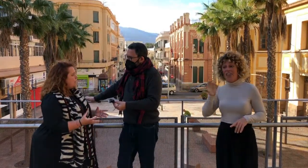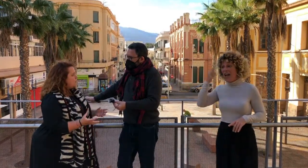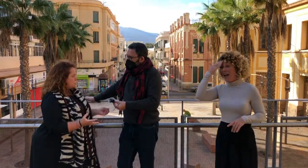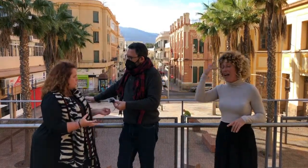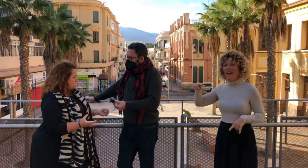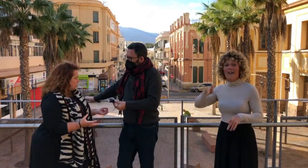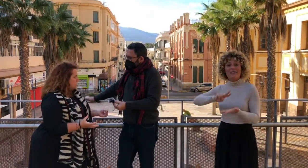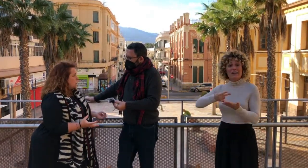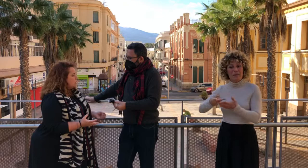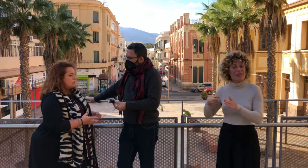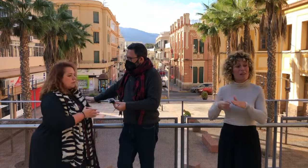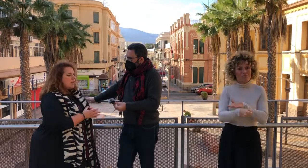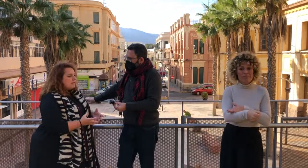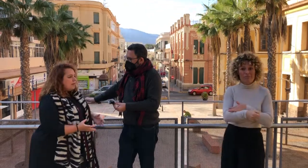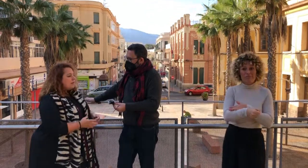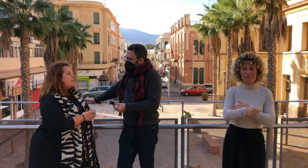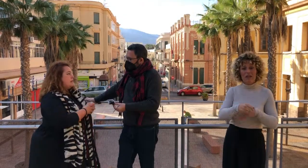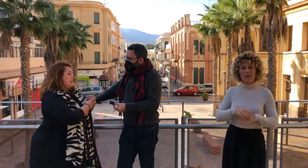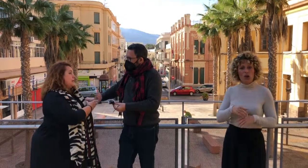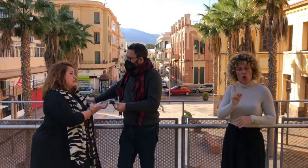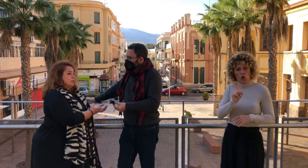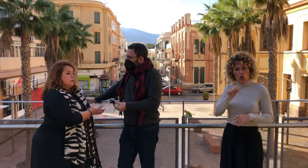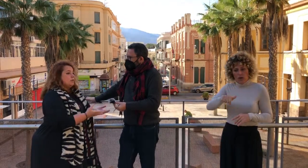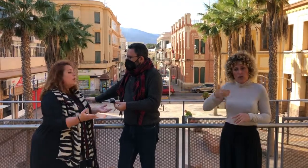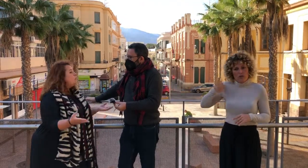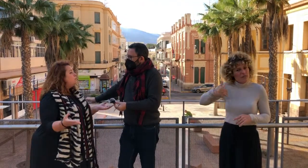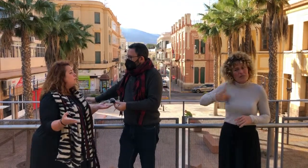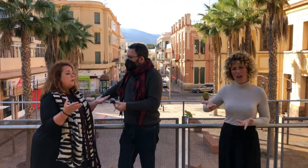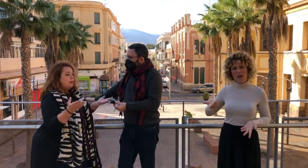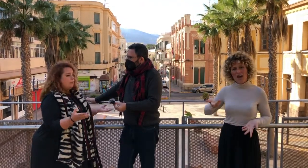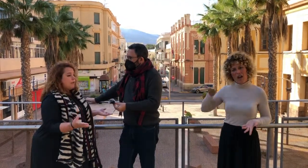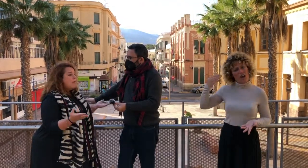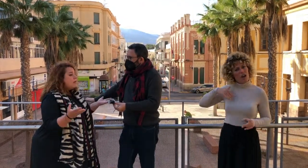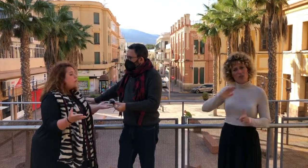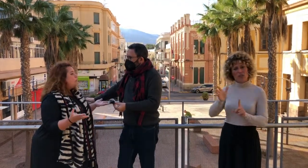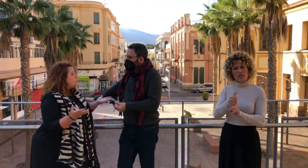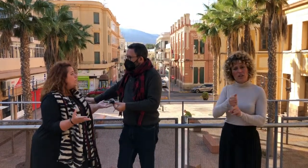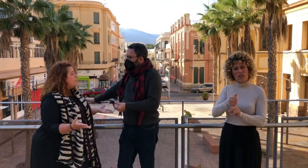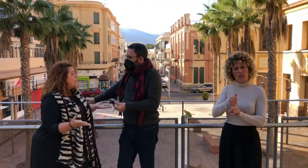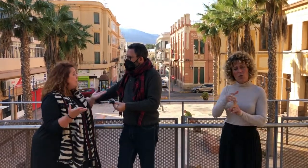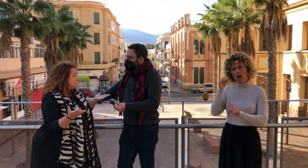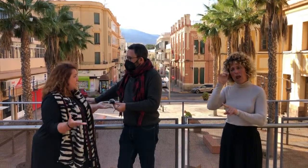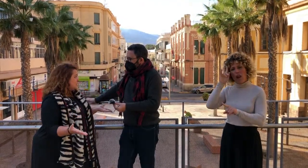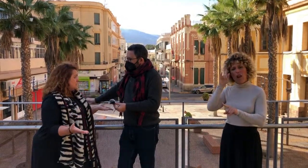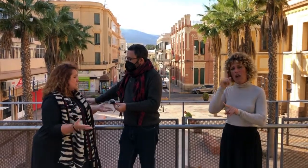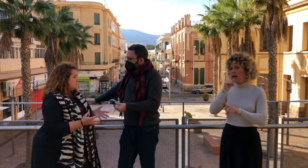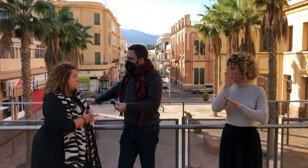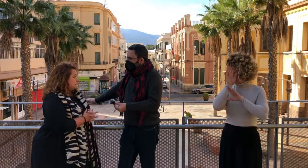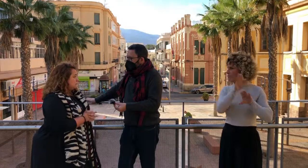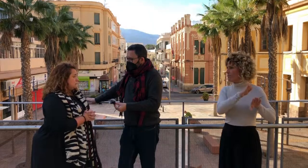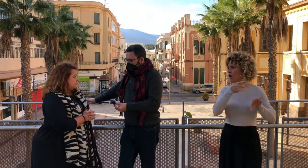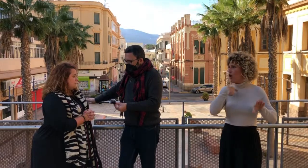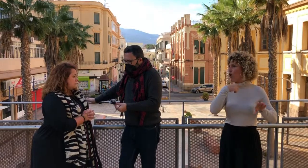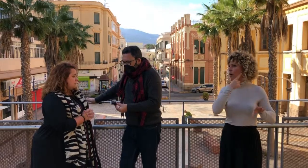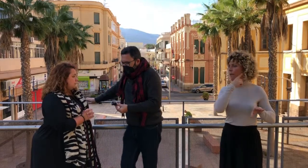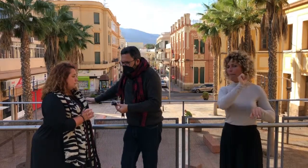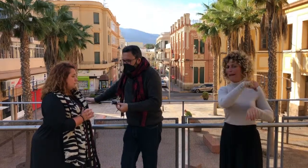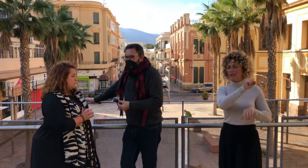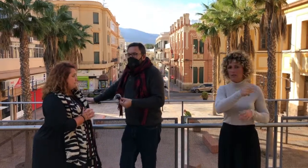alumnos y a las alumnas sordas. No, esto ya está y no se les escucha porque al final no les interesa.